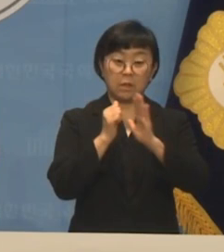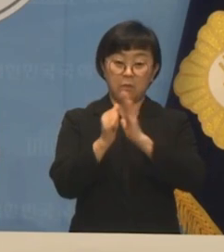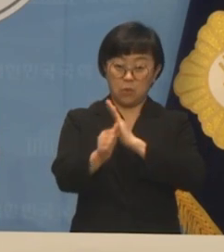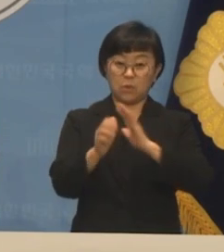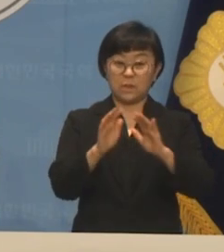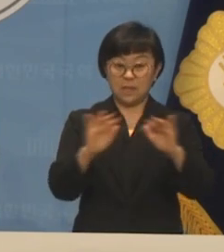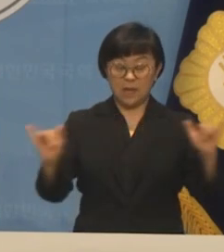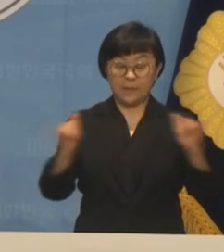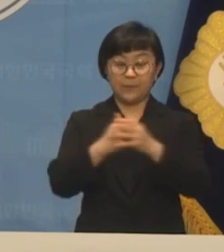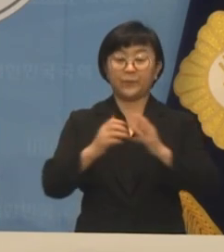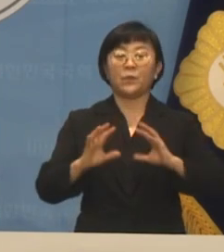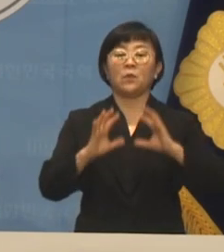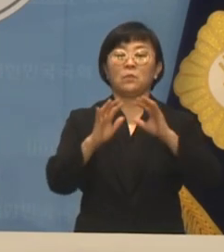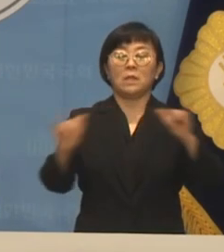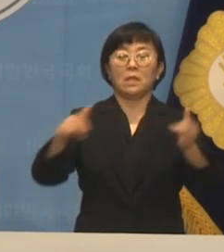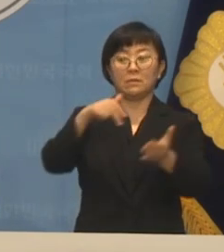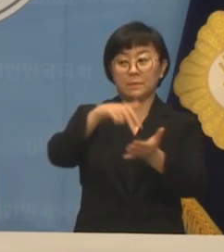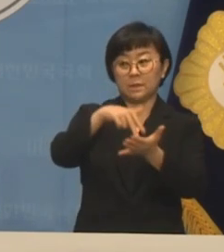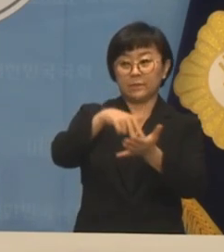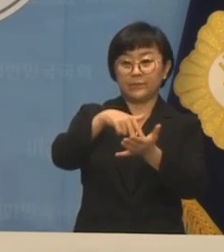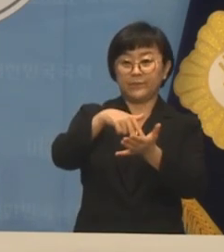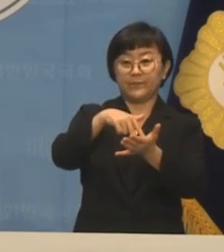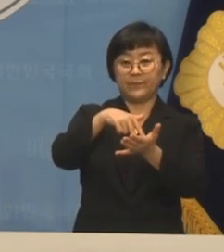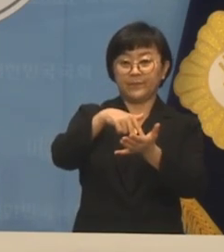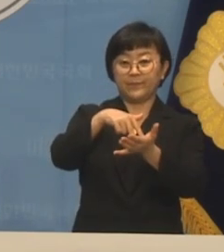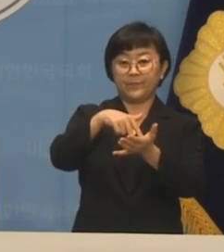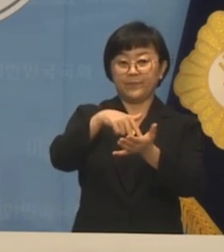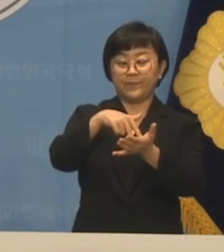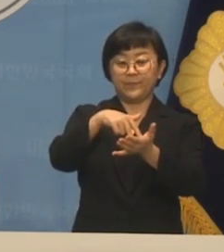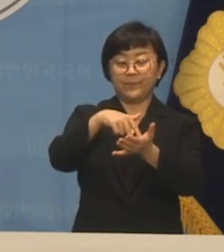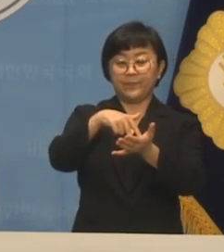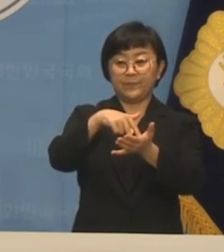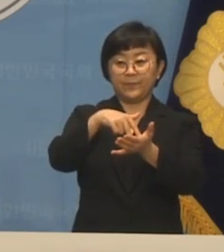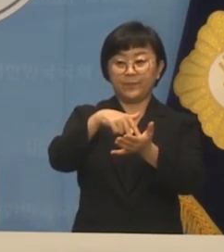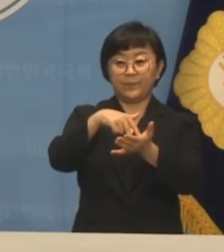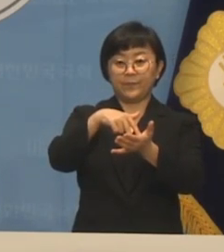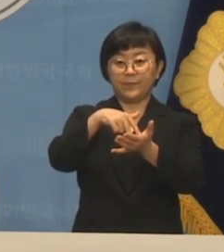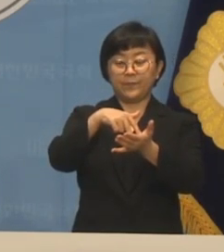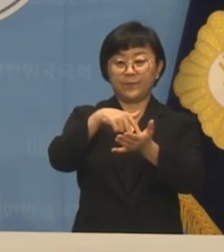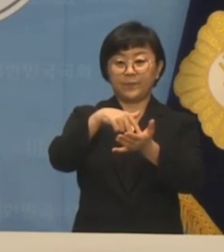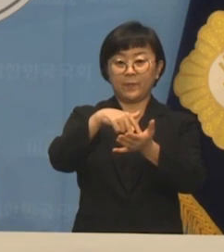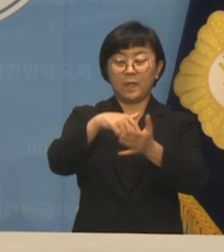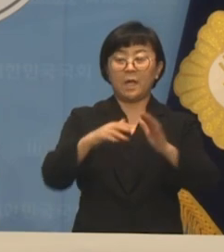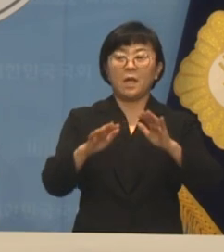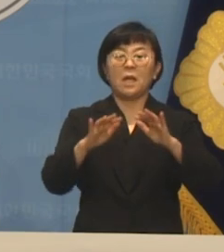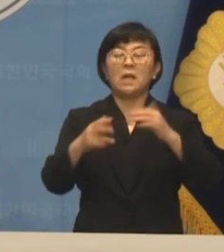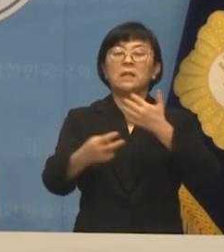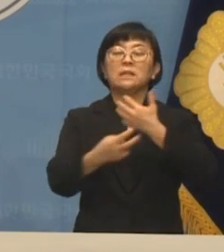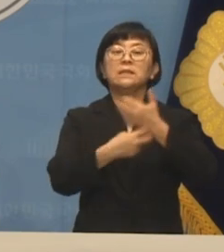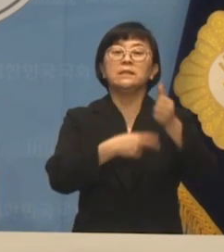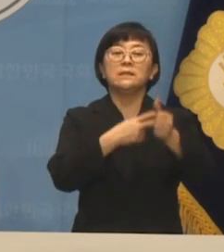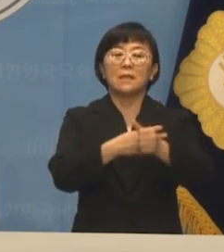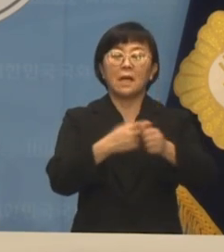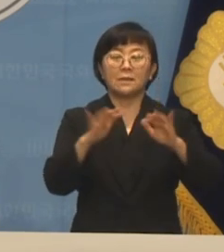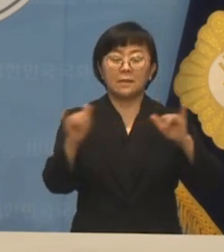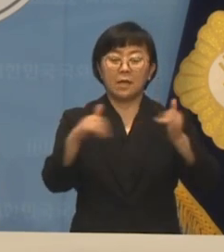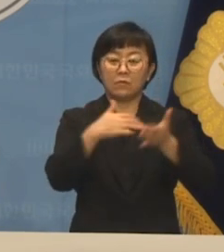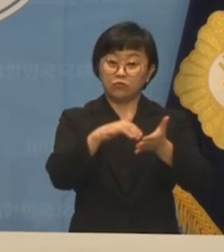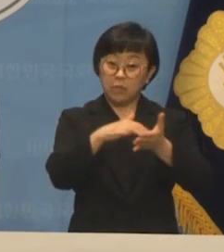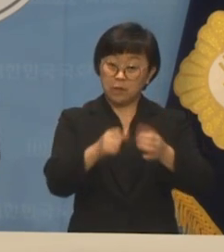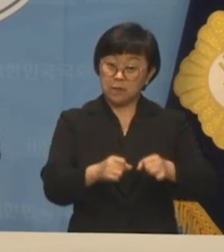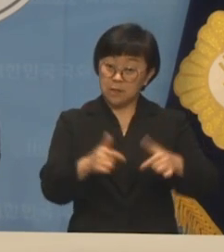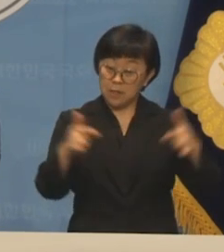대표자들은 국민의 입장에서 어떻게 의사 인력을 늘려야 할 것인지,